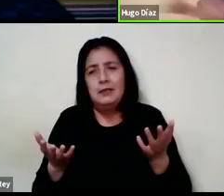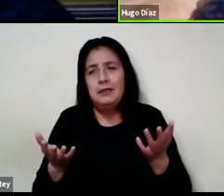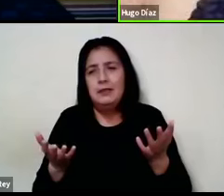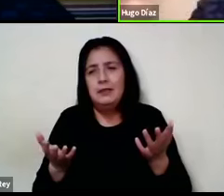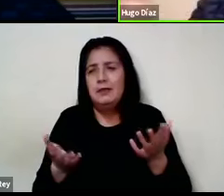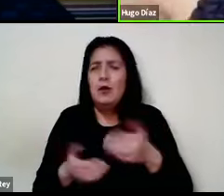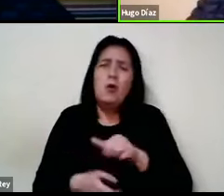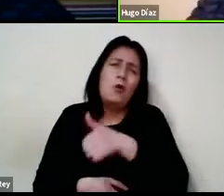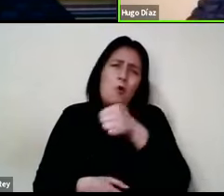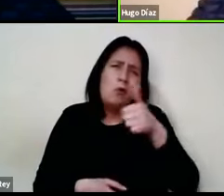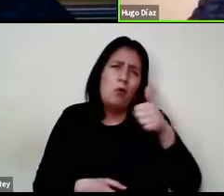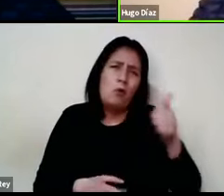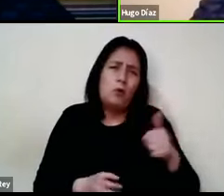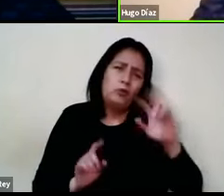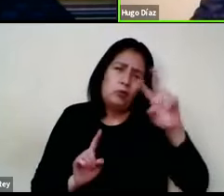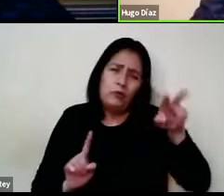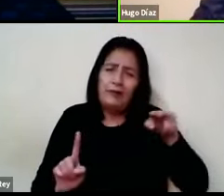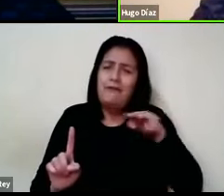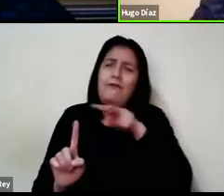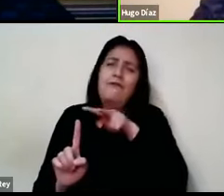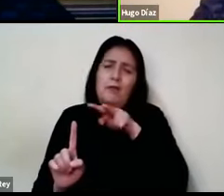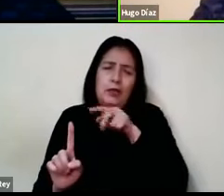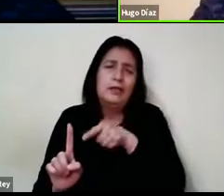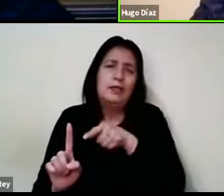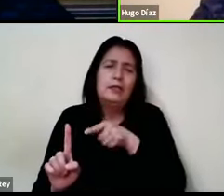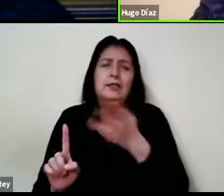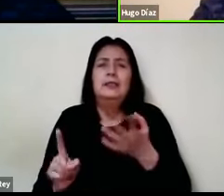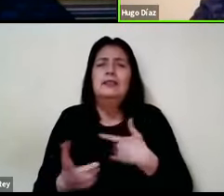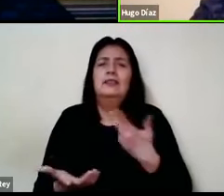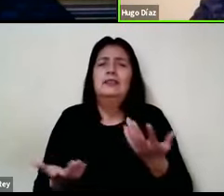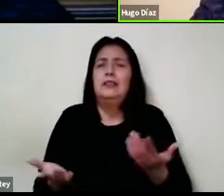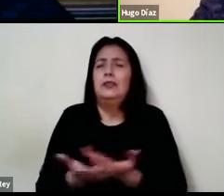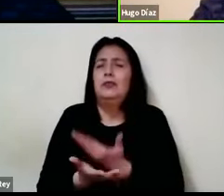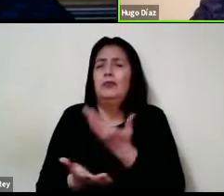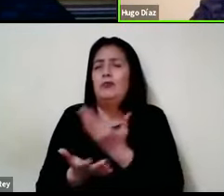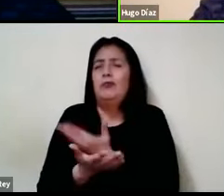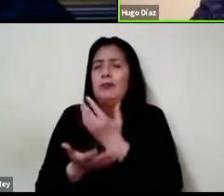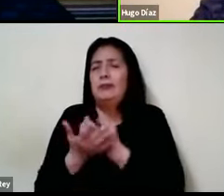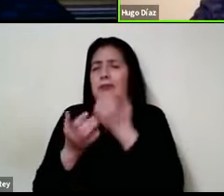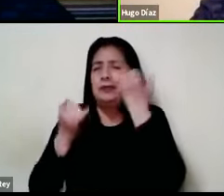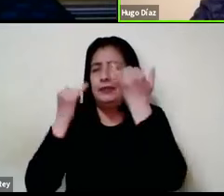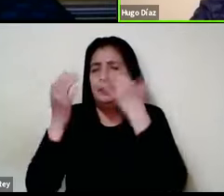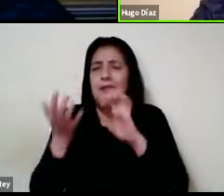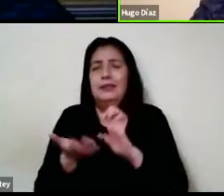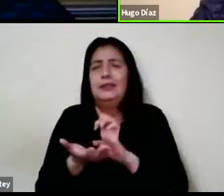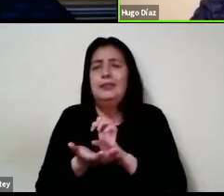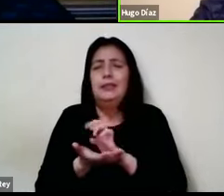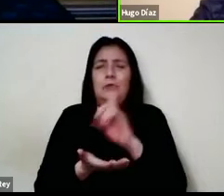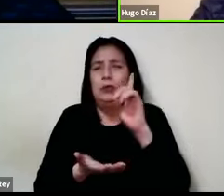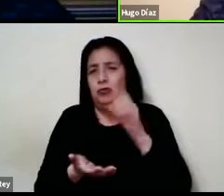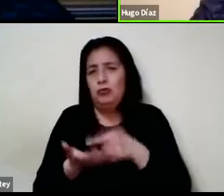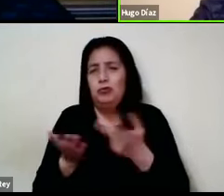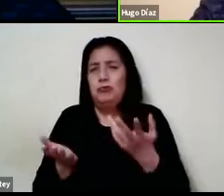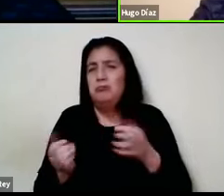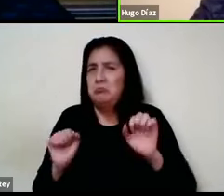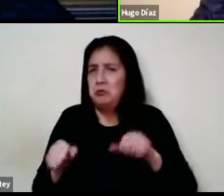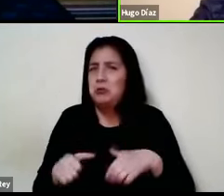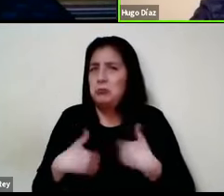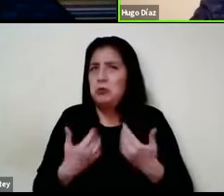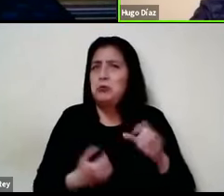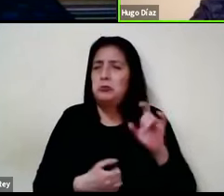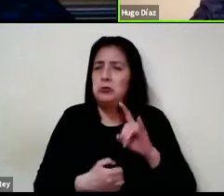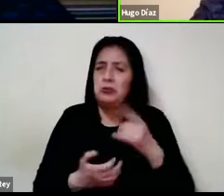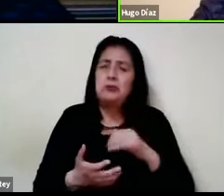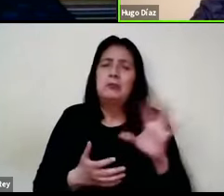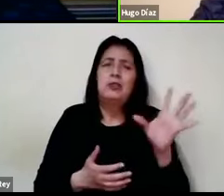atacando otro enfoque de la innovación educativa, pero que resulta muy útil